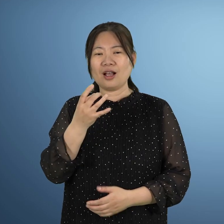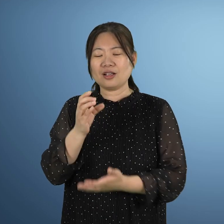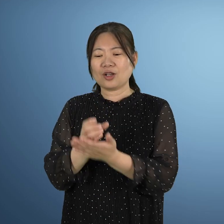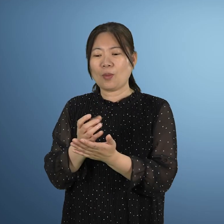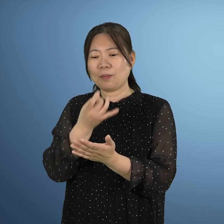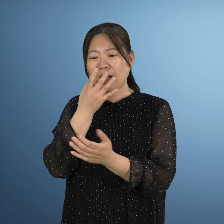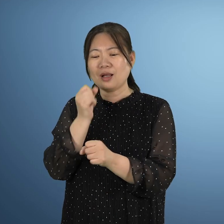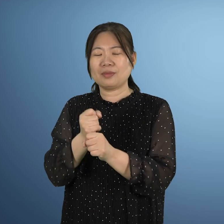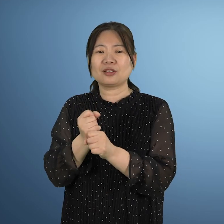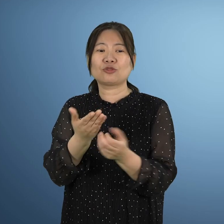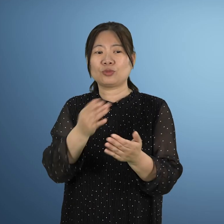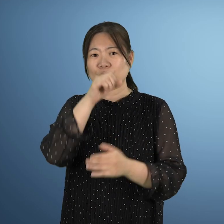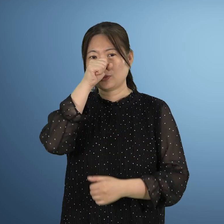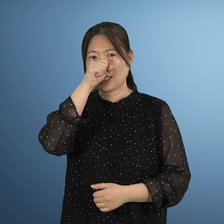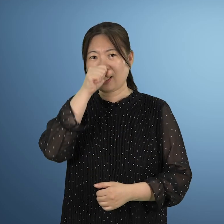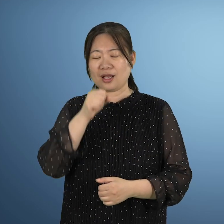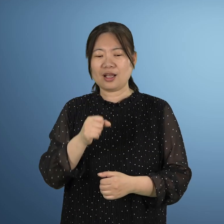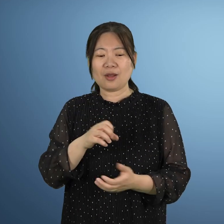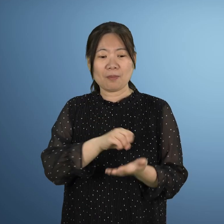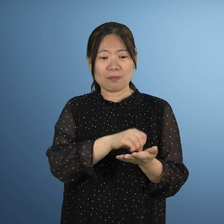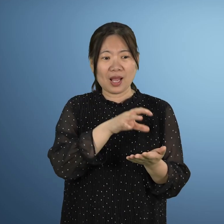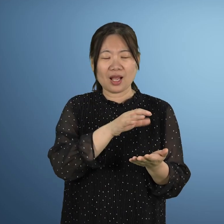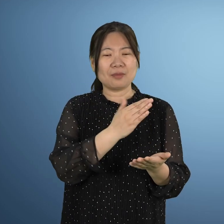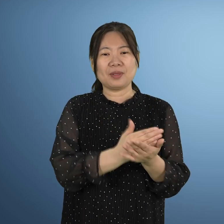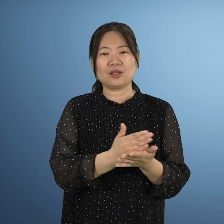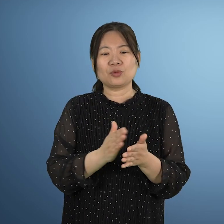만들어서 드리자 해서 이제 빵에서